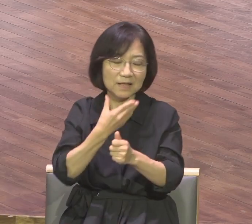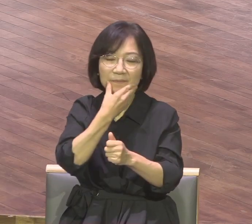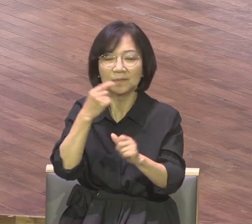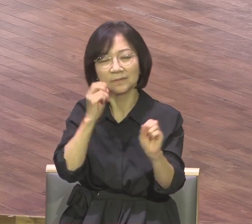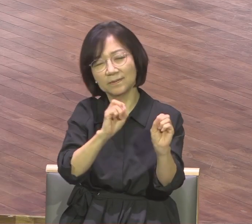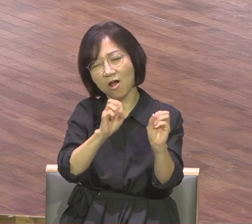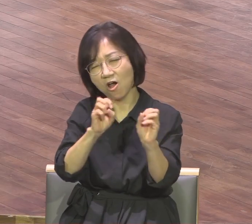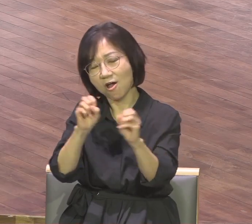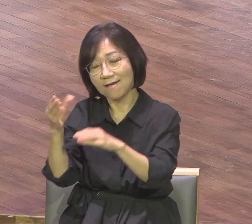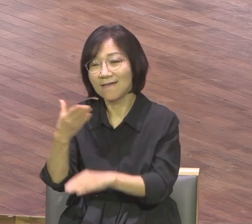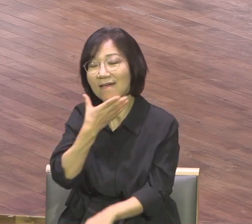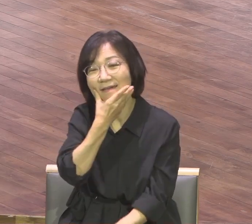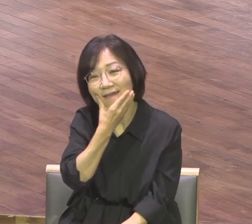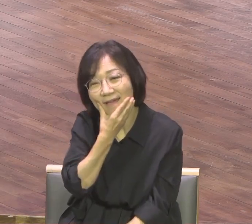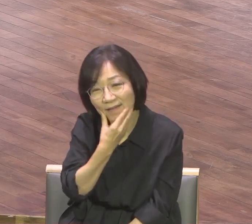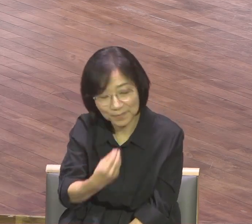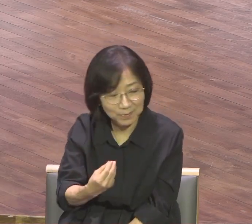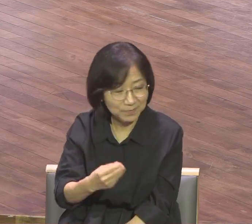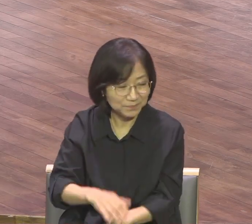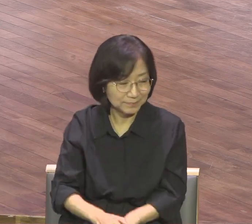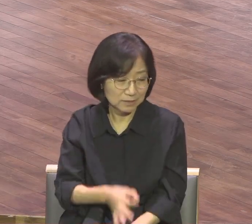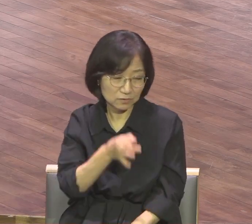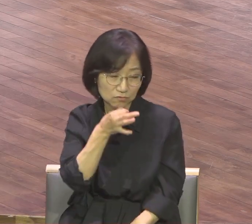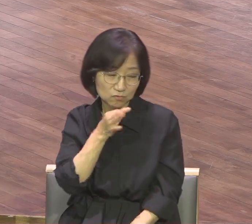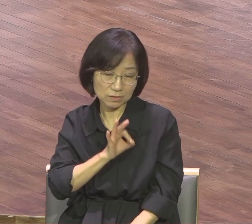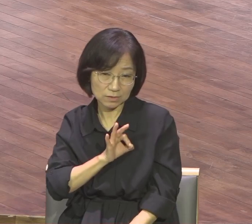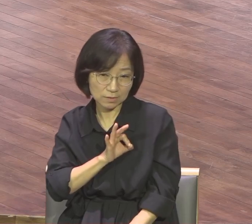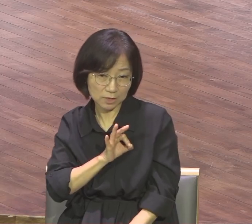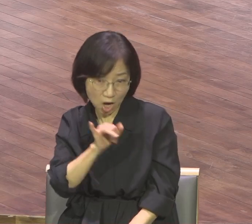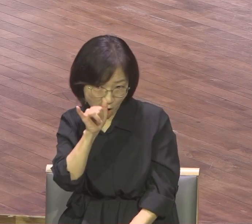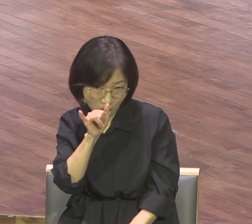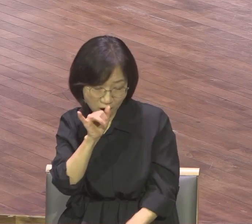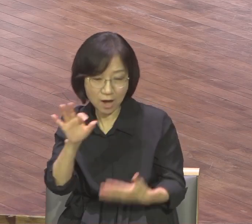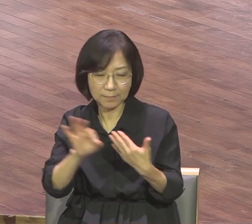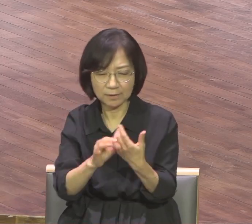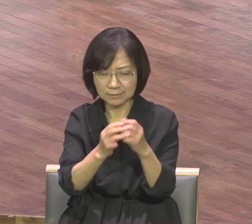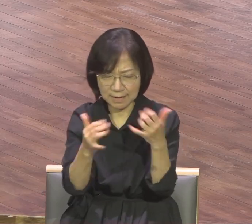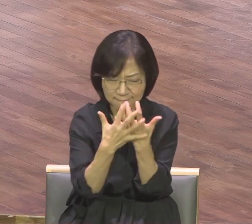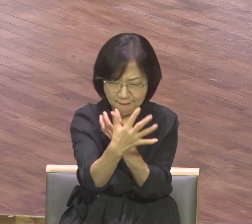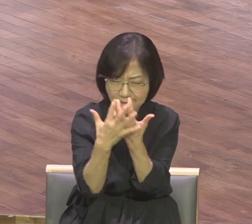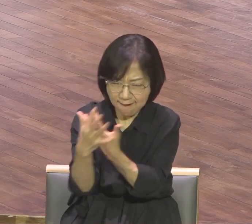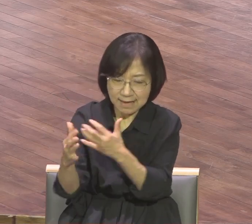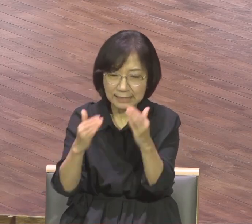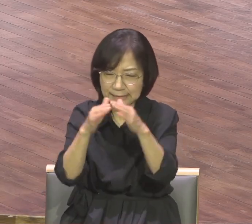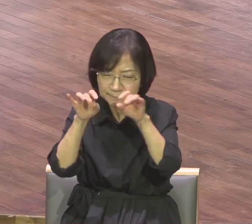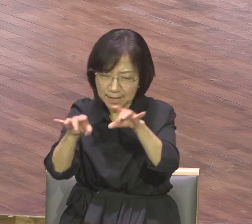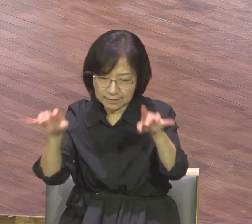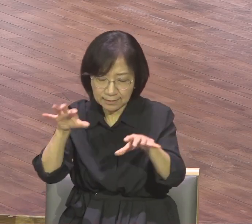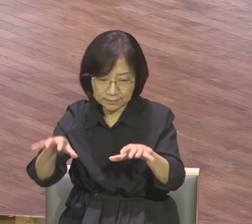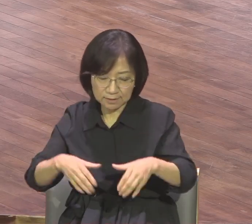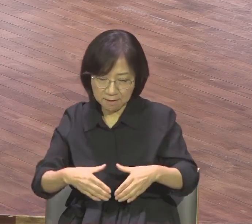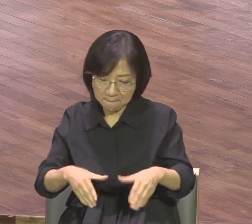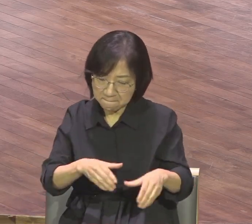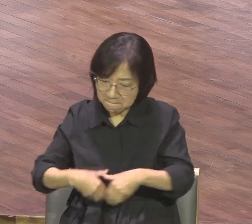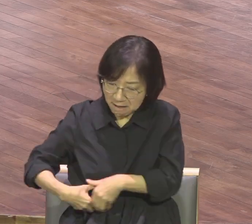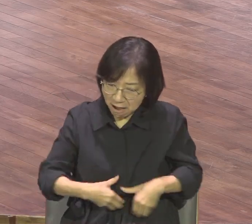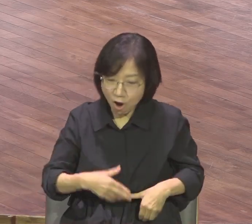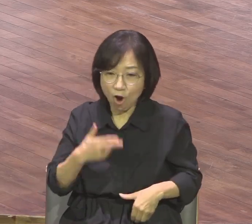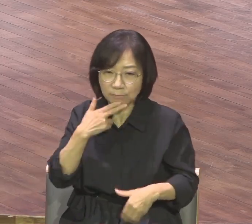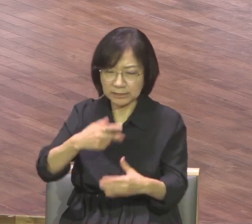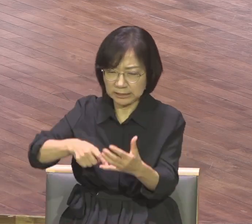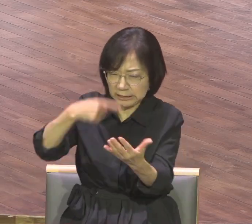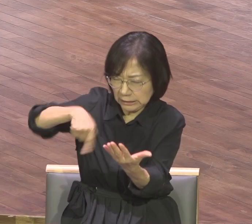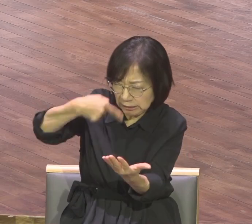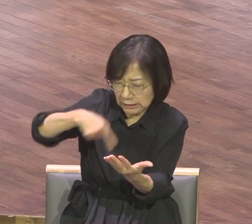20절입니다. 유익한 것은 무엇이든지 공중 앞에서나 각 집에서나 거리낌 없이 여러분에게 전하여